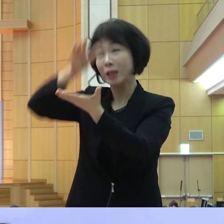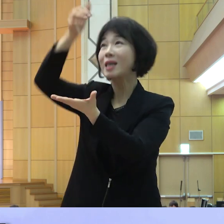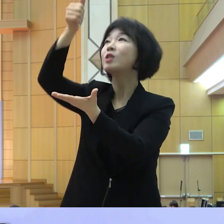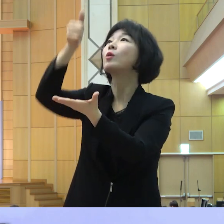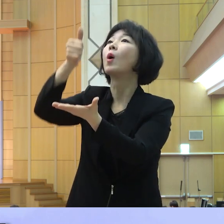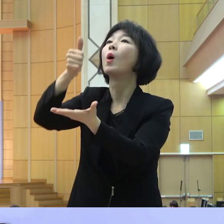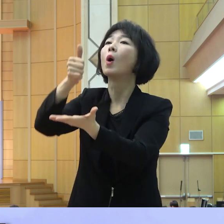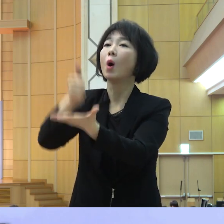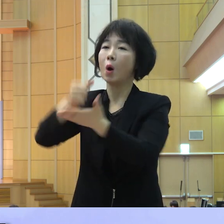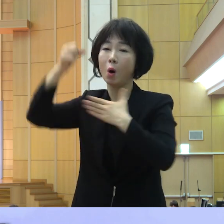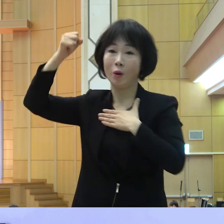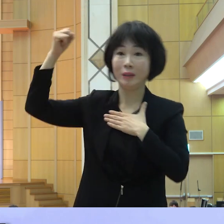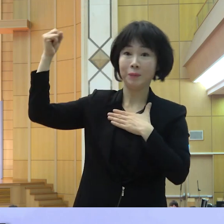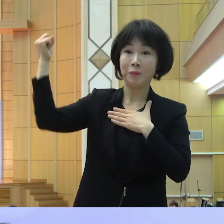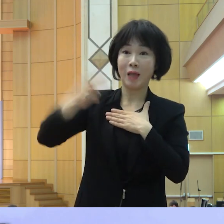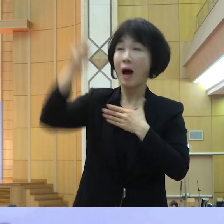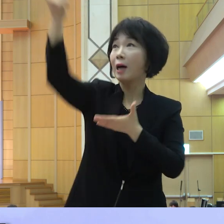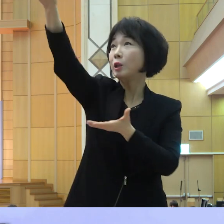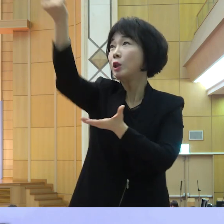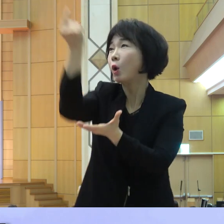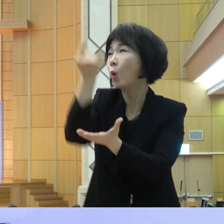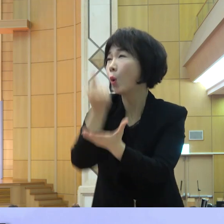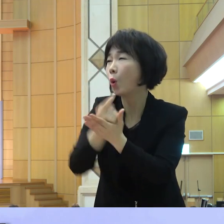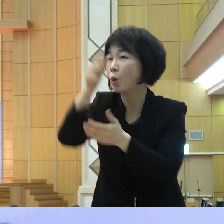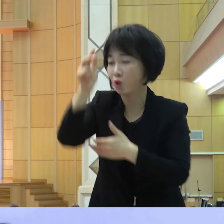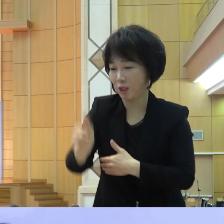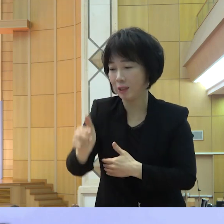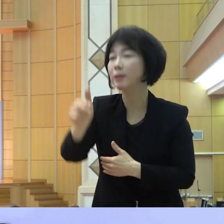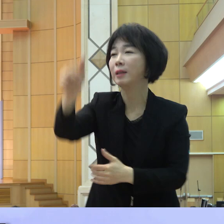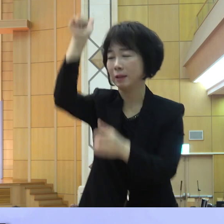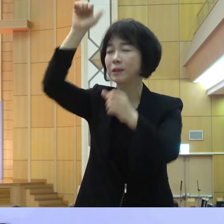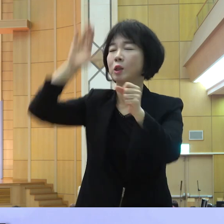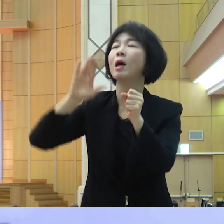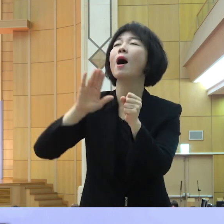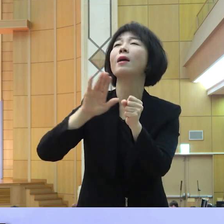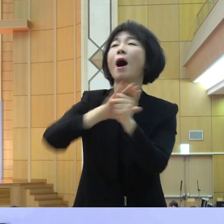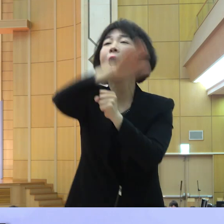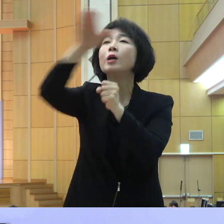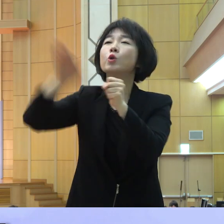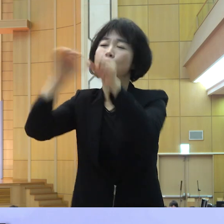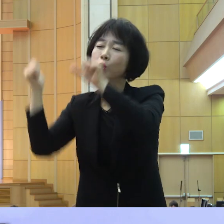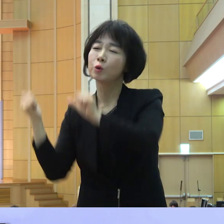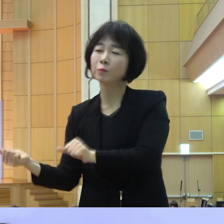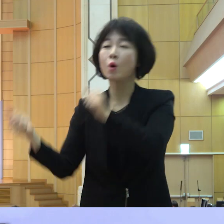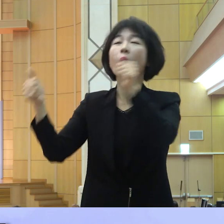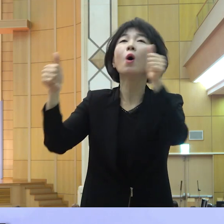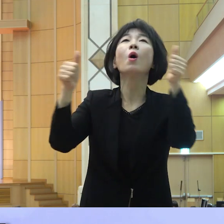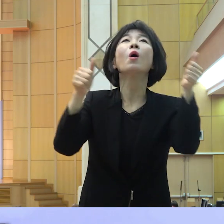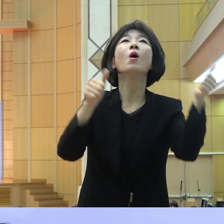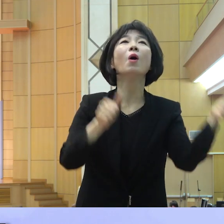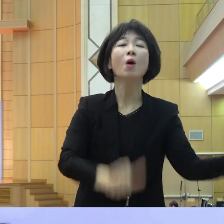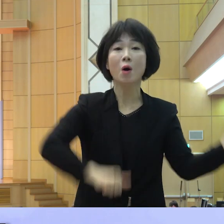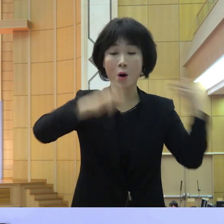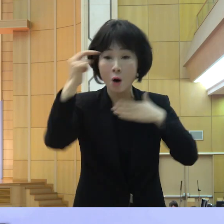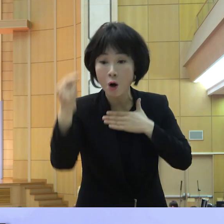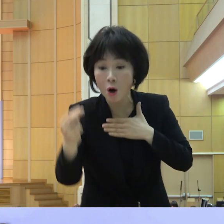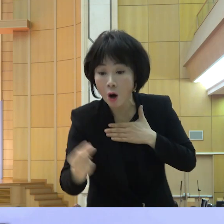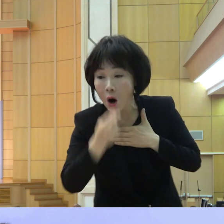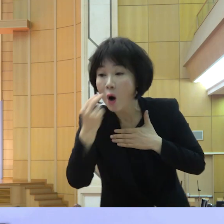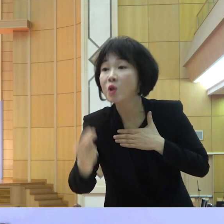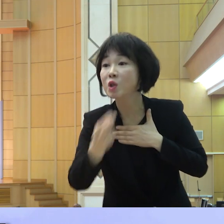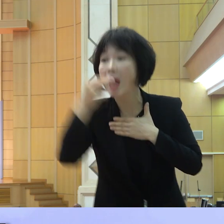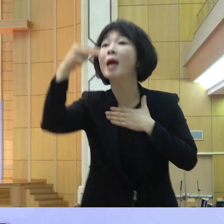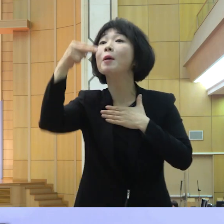예수 그리스도 다시 오실 그 사랑. 죽음도